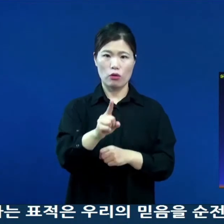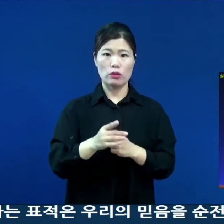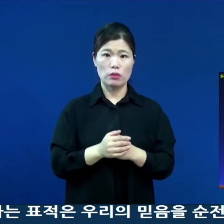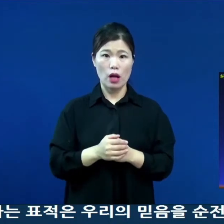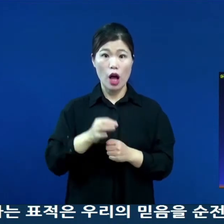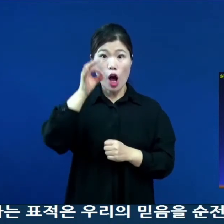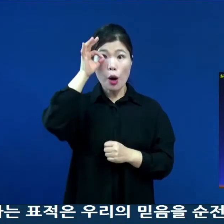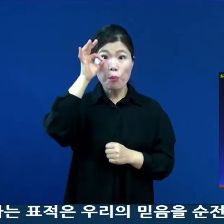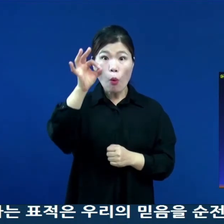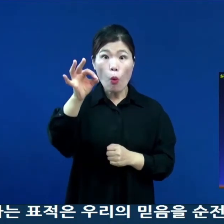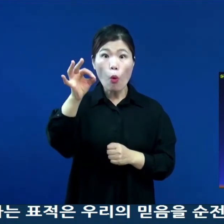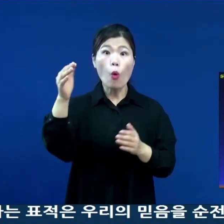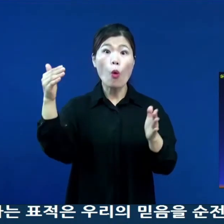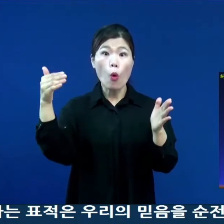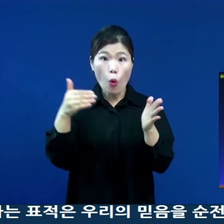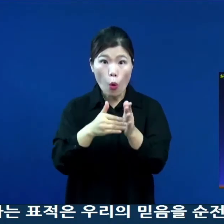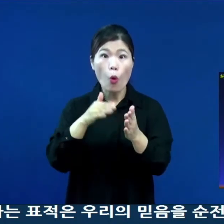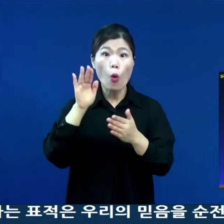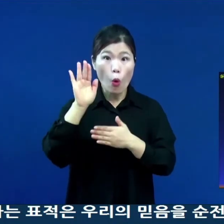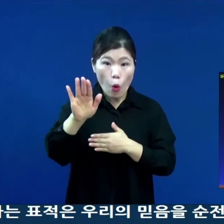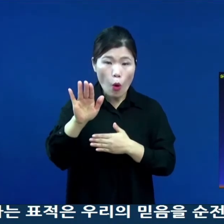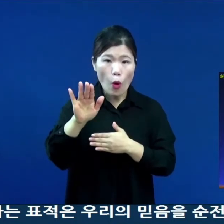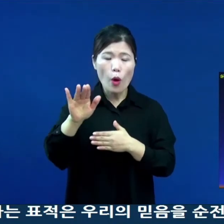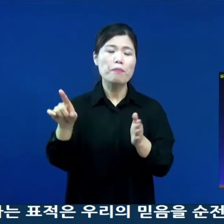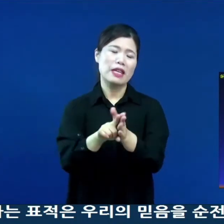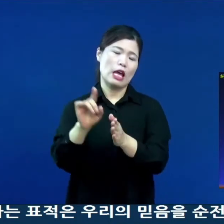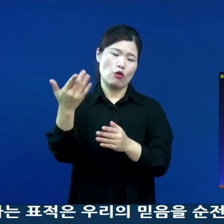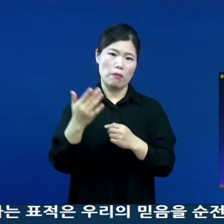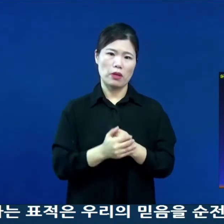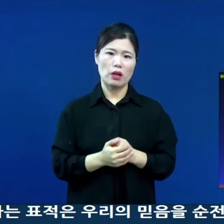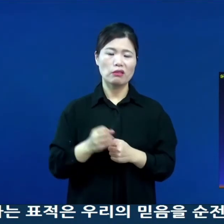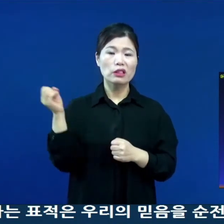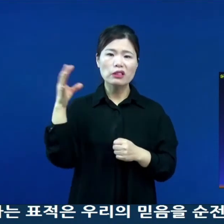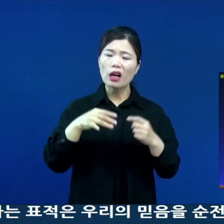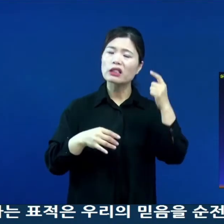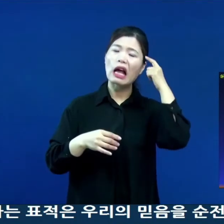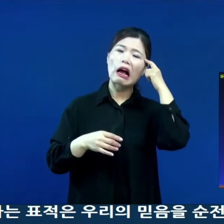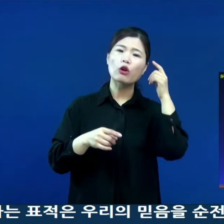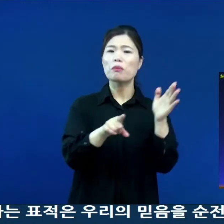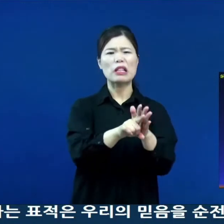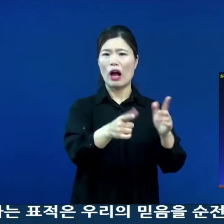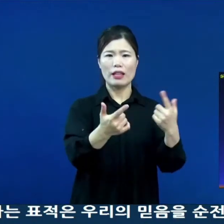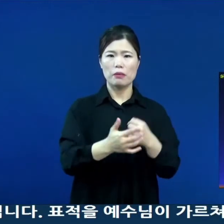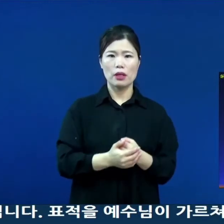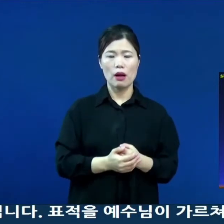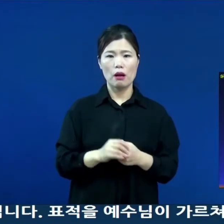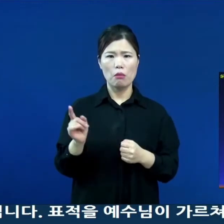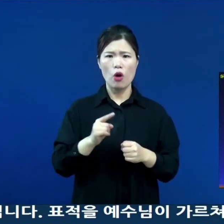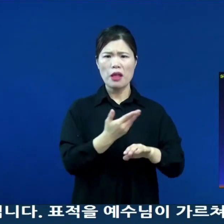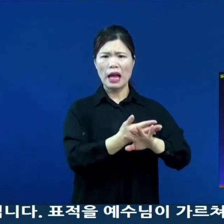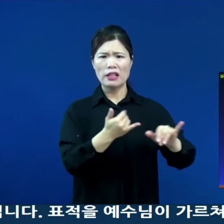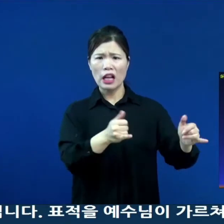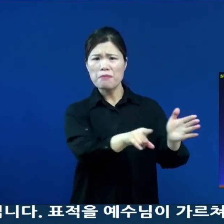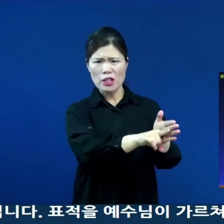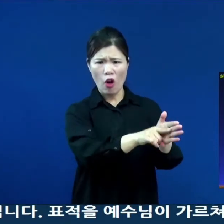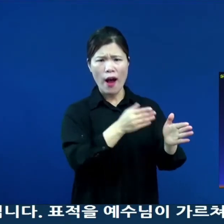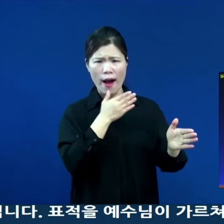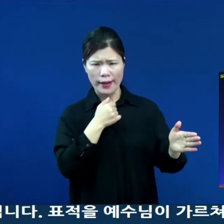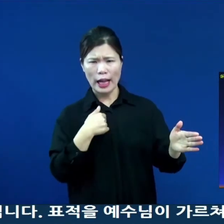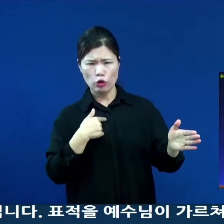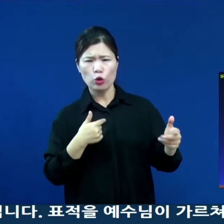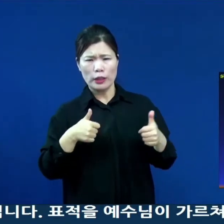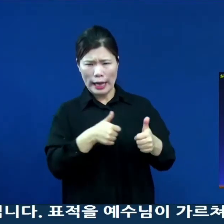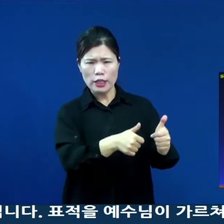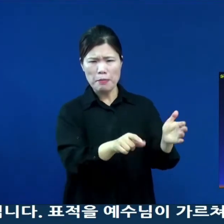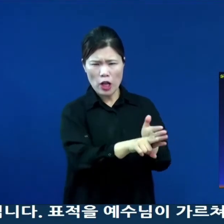보고 믿는 겁니다. 그냥 관념으로 믿는 게 아닙니다. 남이 믿는 것에 영향을 받아서 믿는 게 아닙니다. 우리는